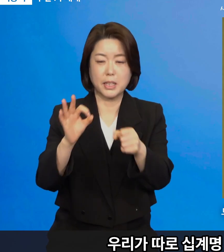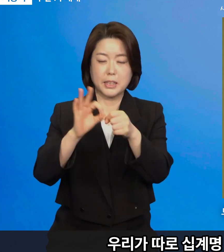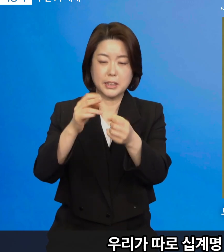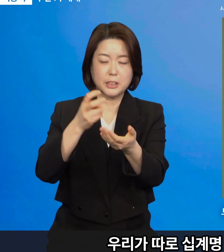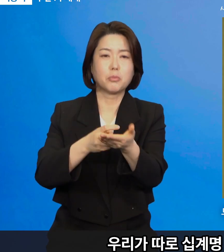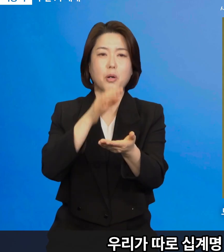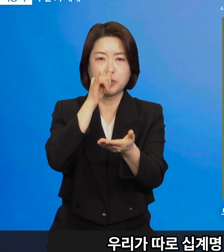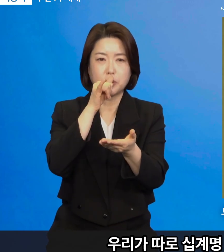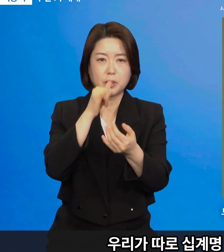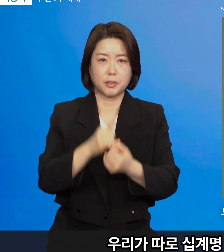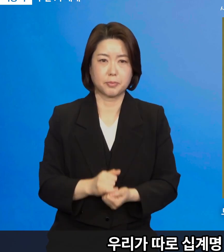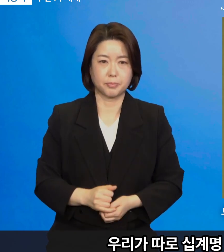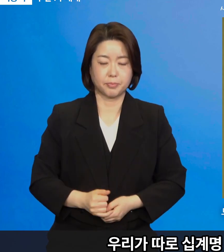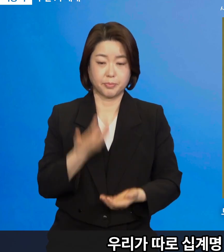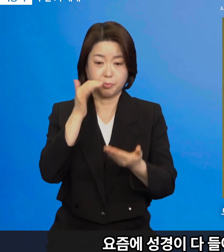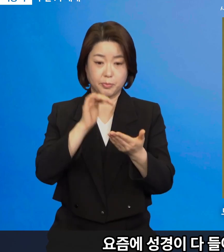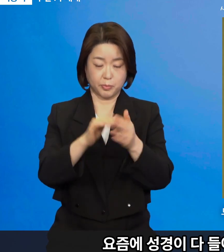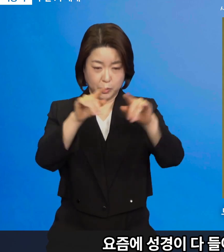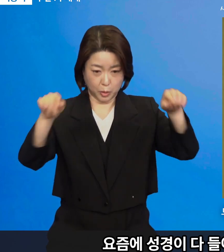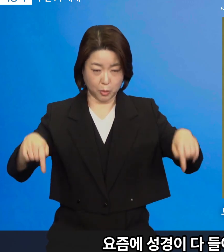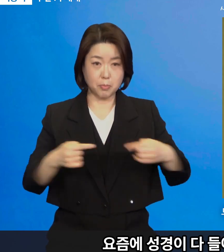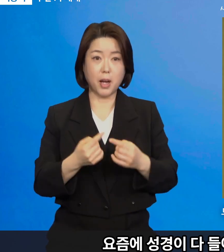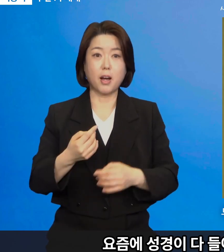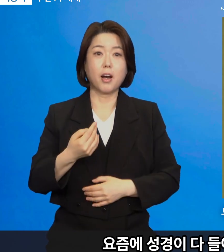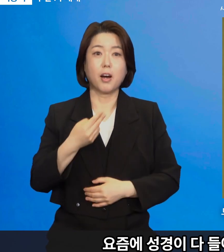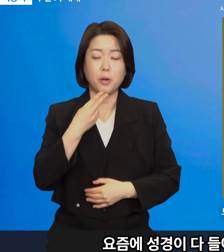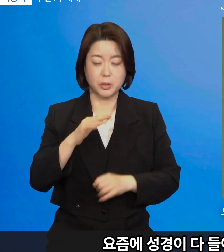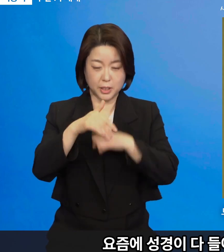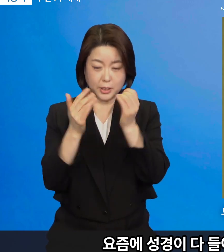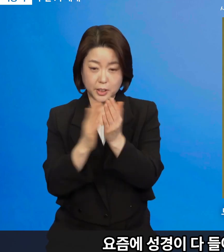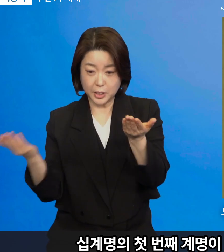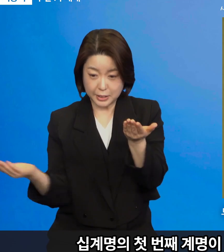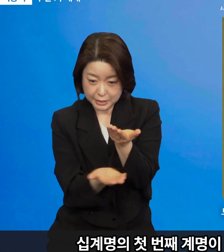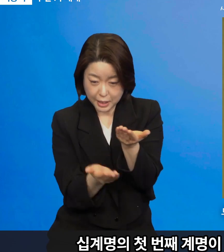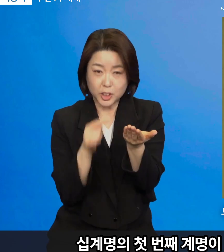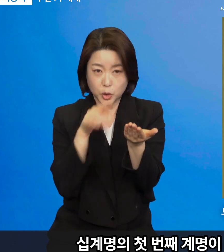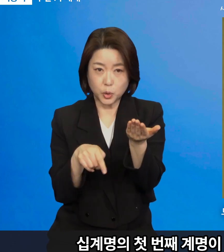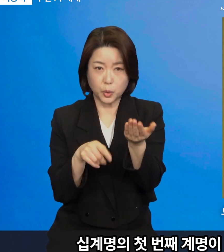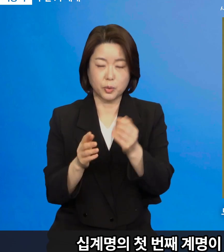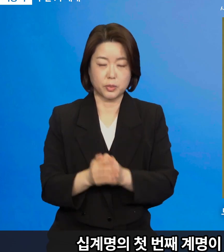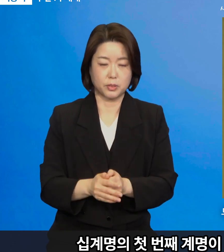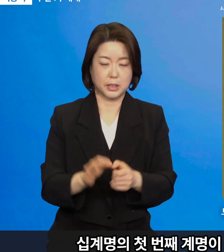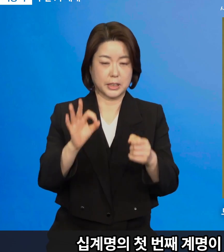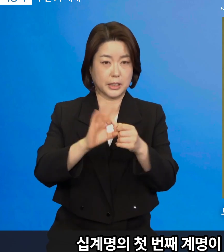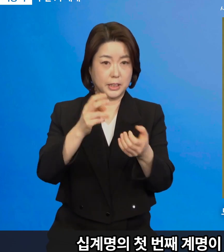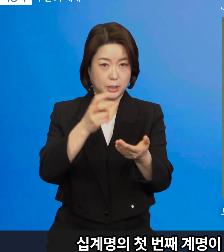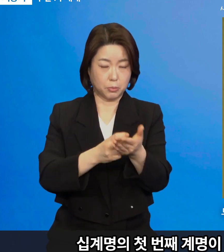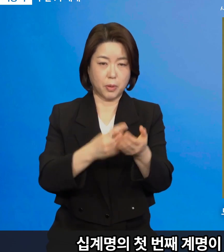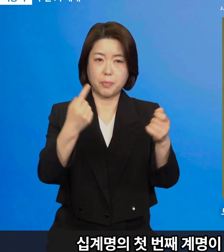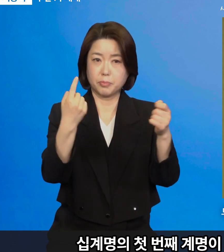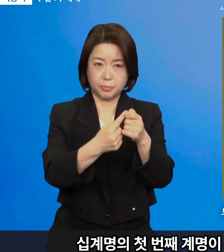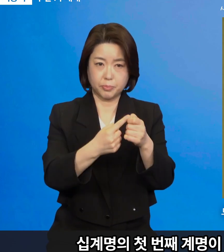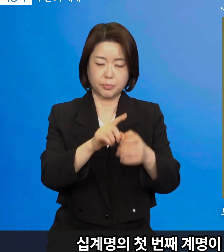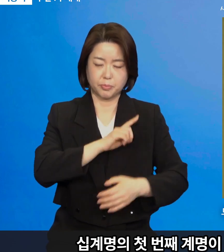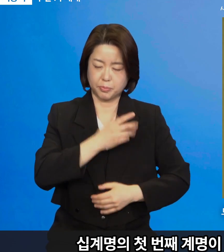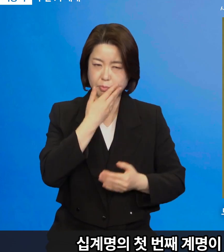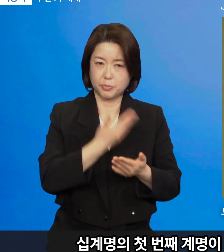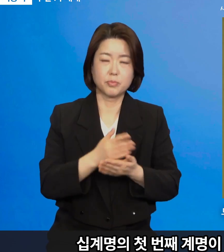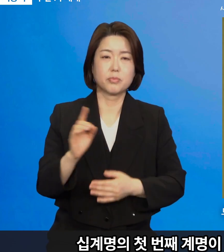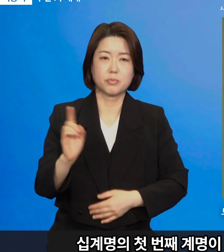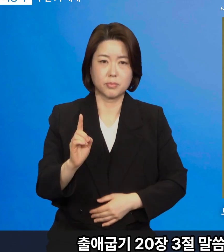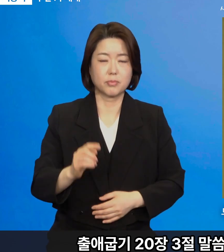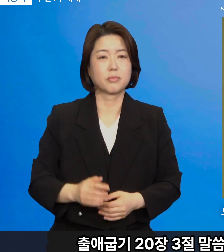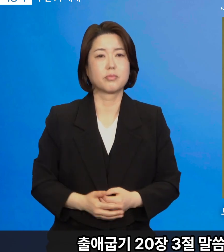따로 십계명 돌판을 볼 필요 없이 요즘에 성경이 다 들어가 있잖아요. 이렇게 십계명의 첫 번째 계명이 가장 중요한데